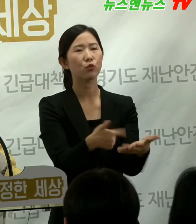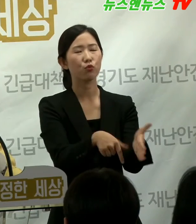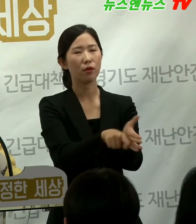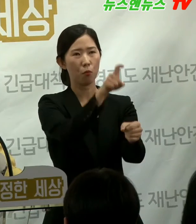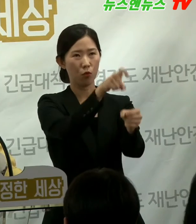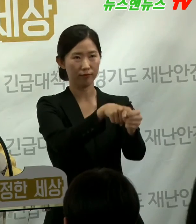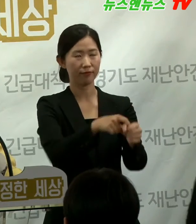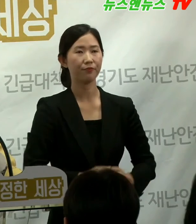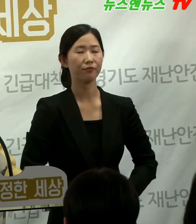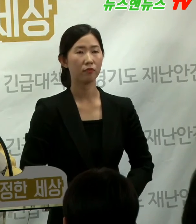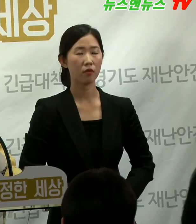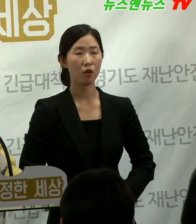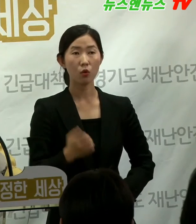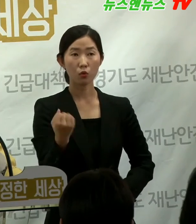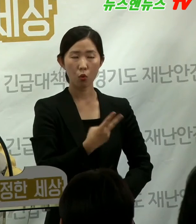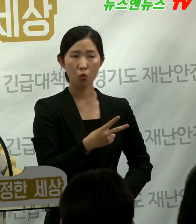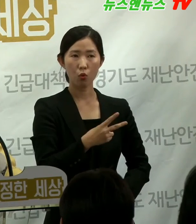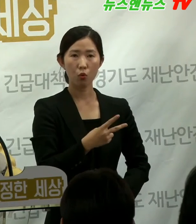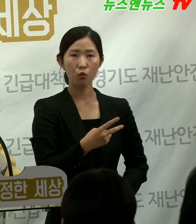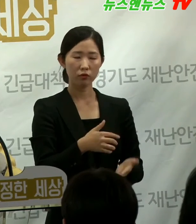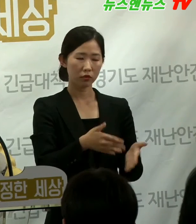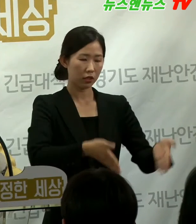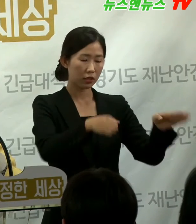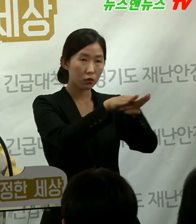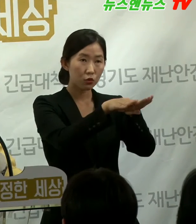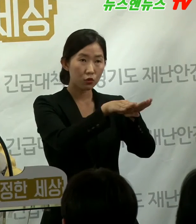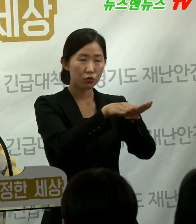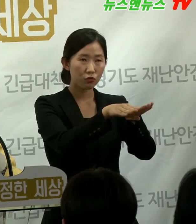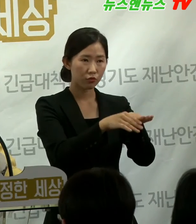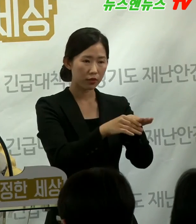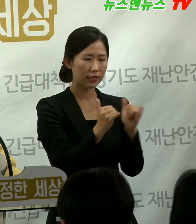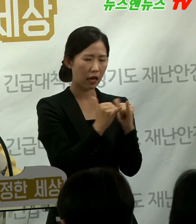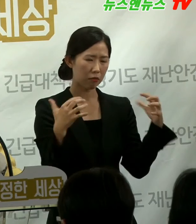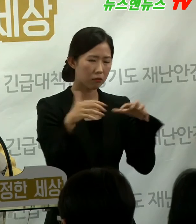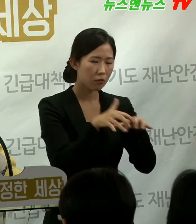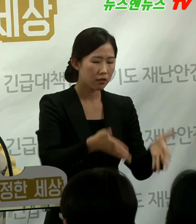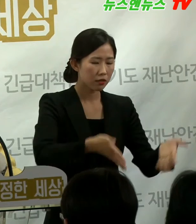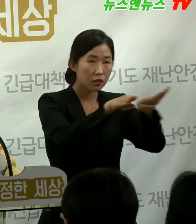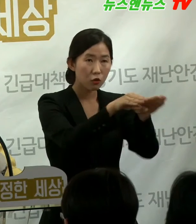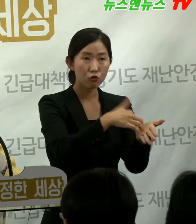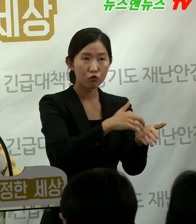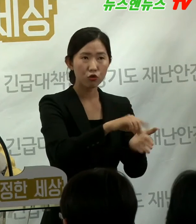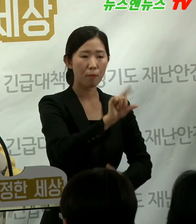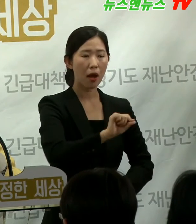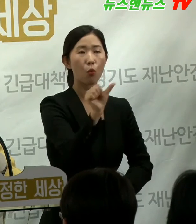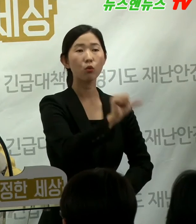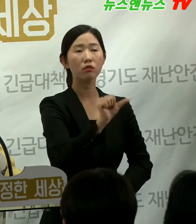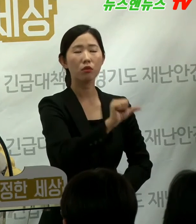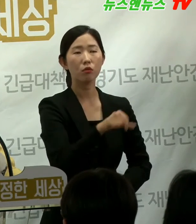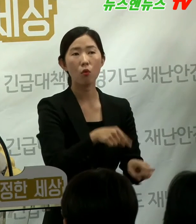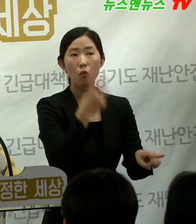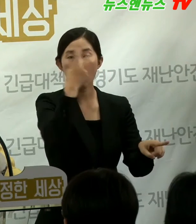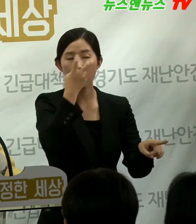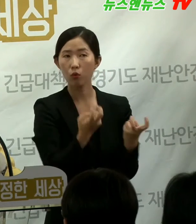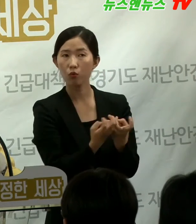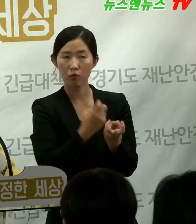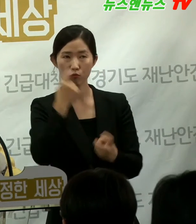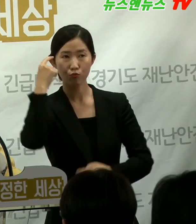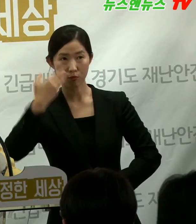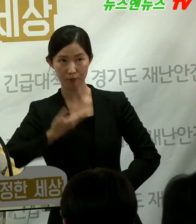15,000곳이나 되는 것을 어떻게 관리하겠느냐 말씀하시죠. 역시 이거는 전 국민에게 남의 물건을